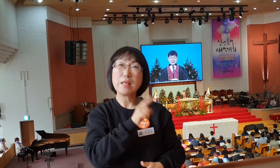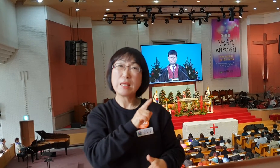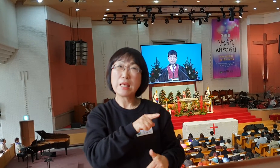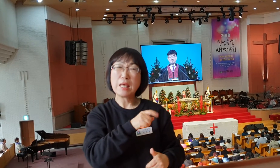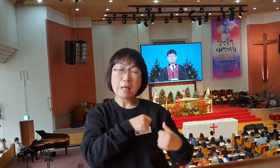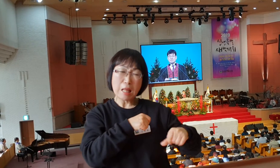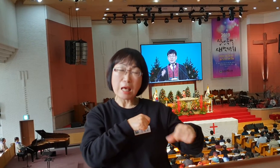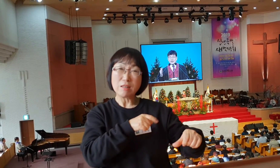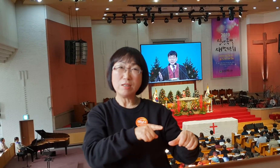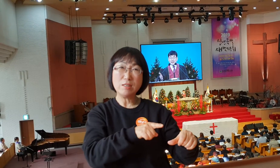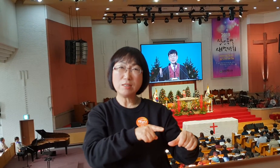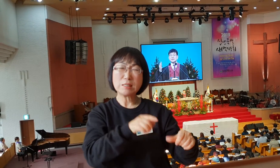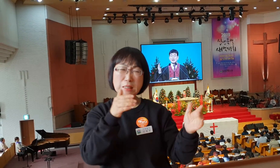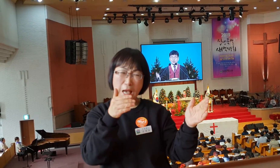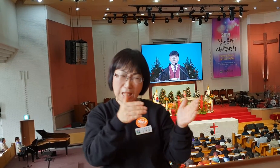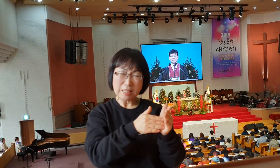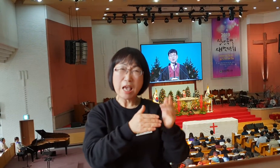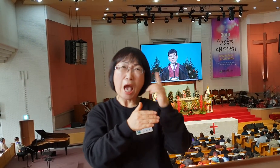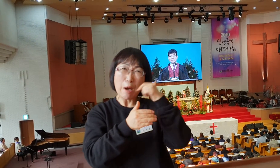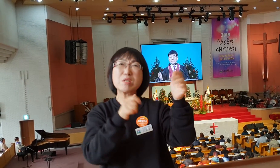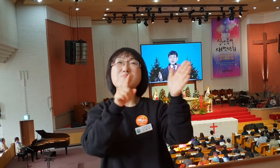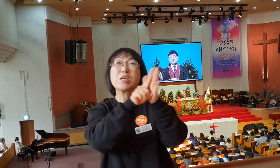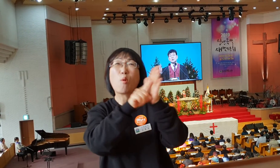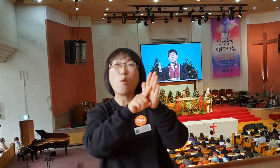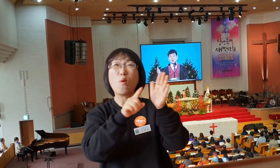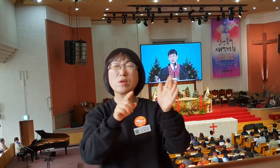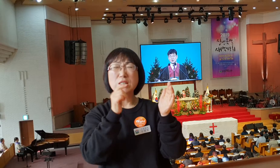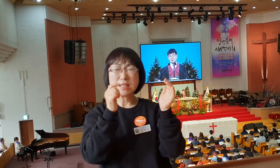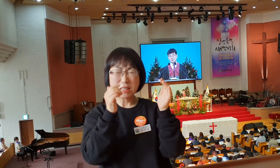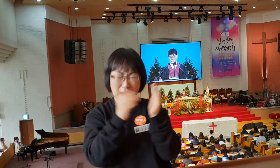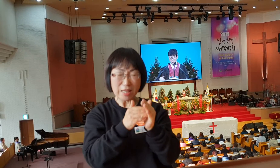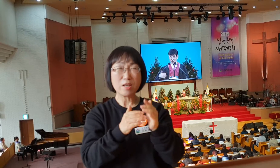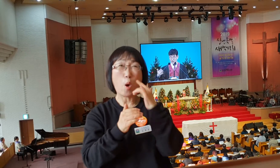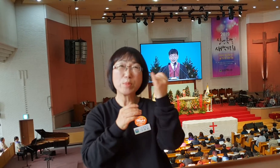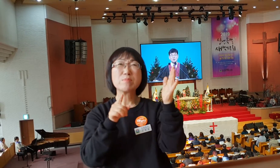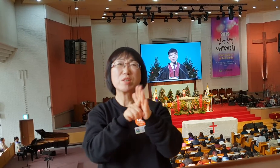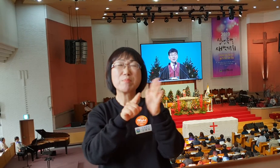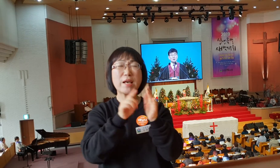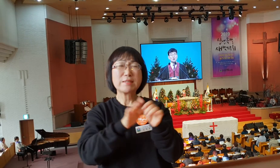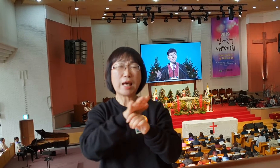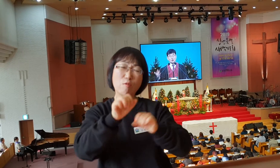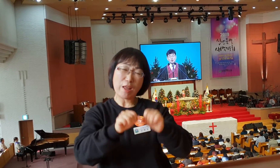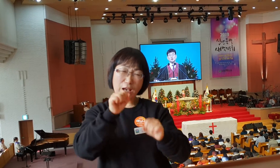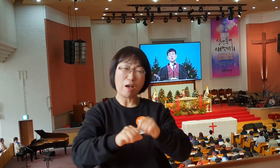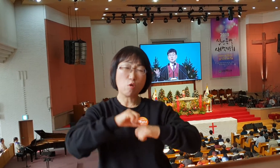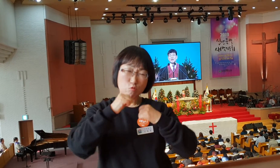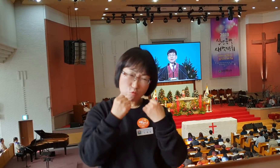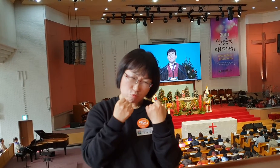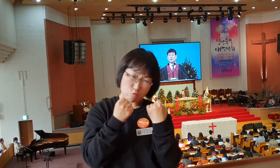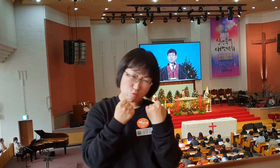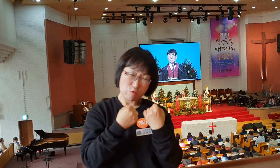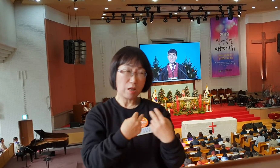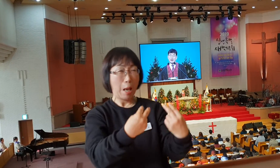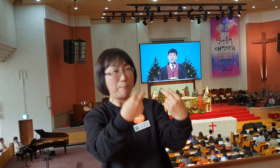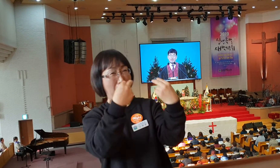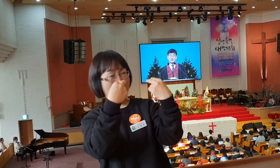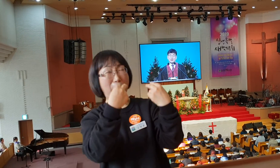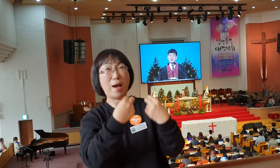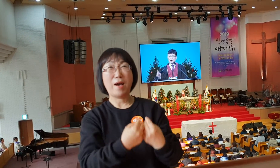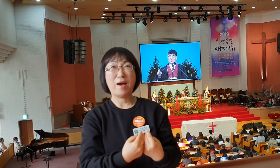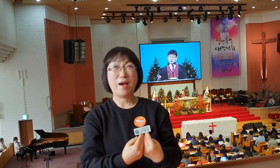얘는 끝까지 아버지를 믿어요 끝까지 어머니를 믿으면서 사랑으로 행하고 순종으로 나를 바라봅니다